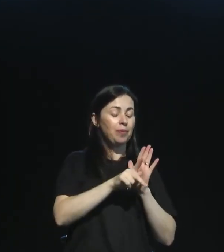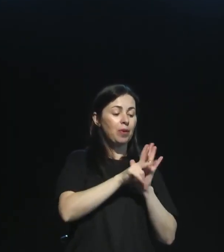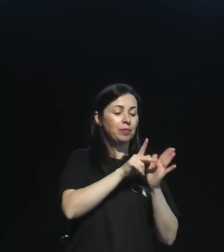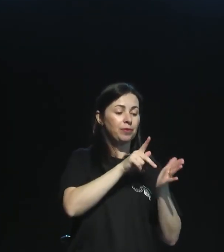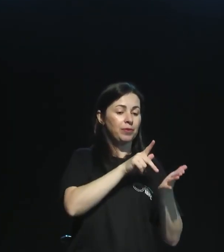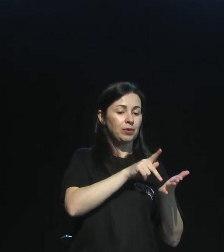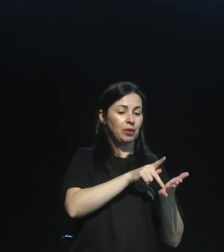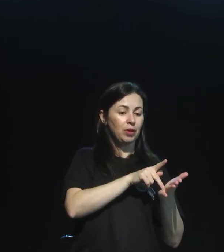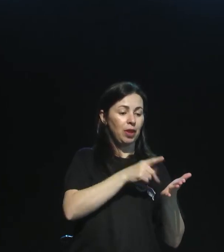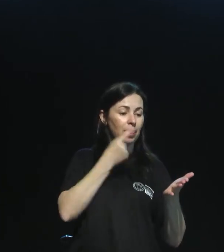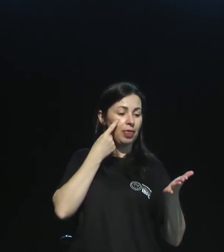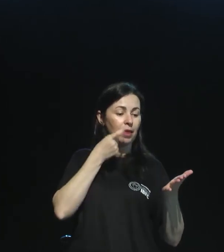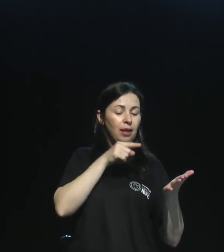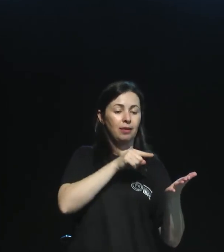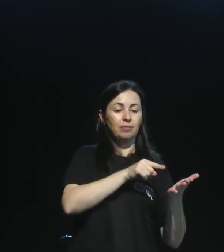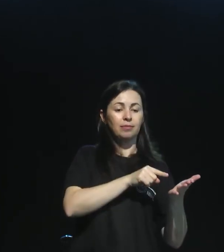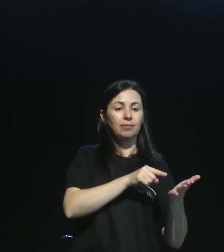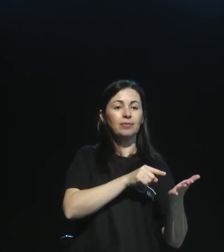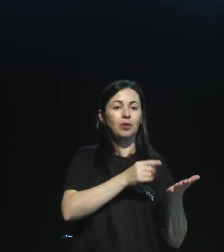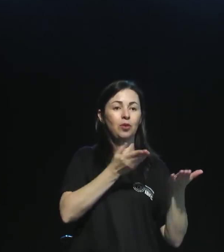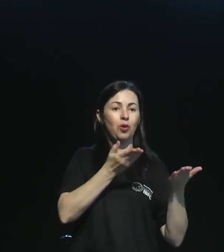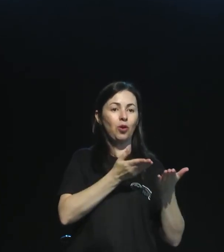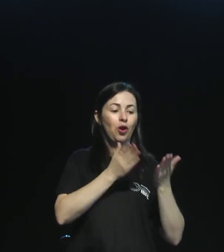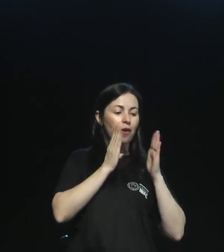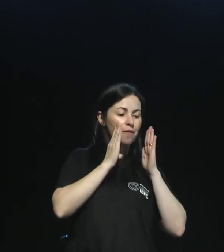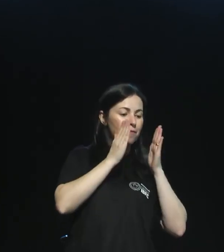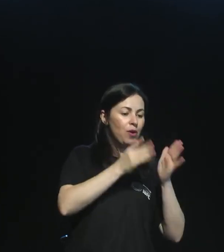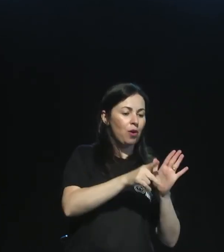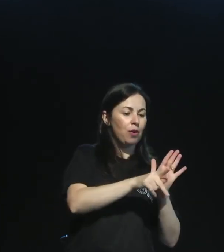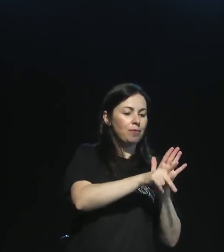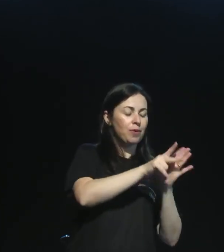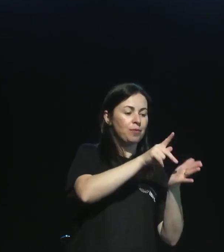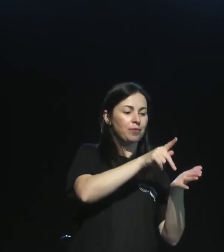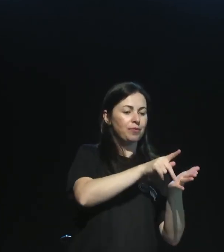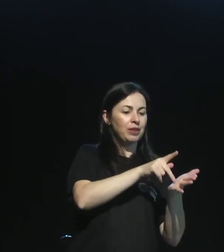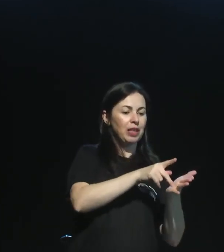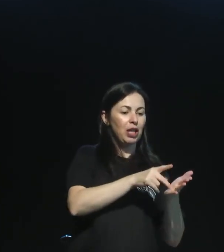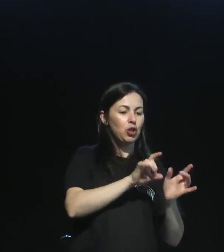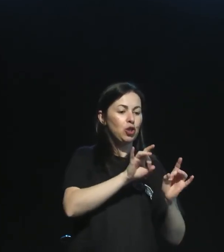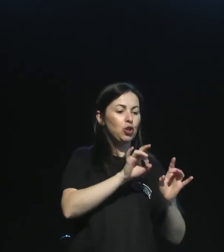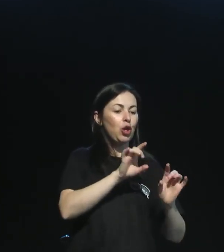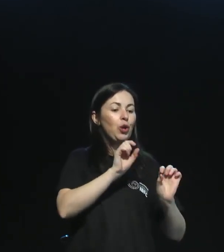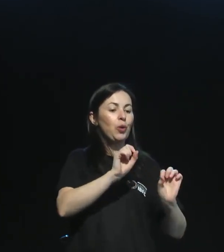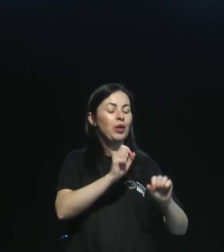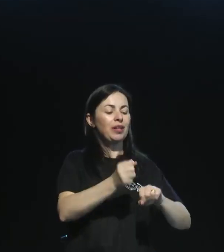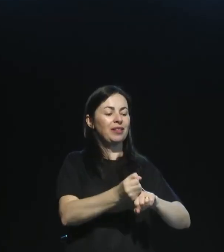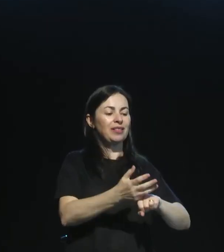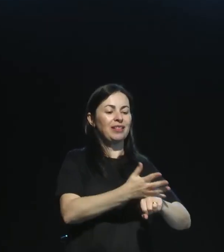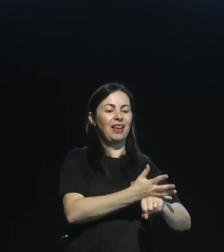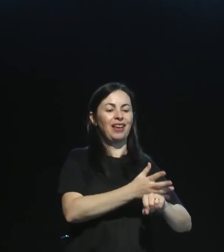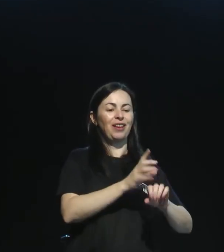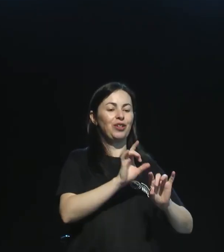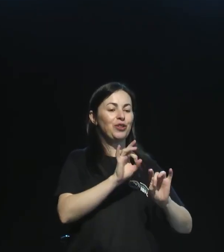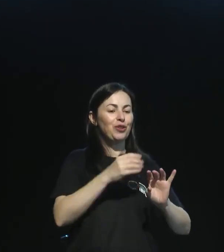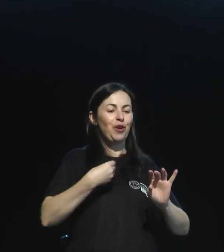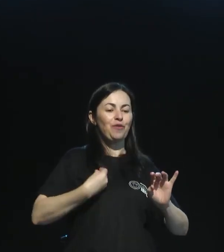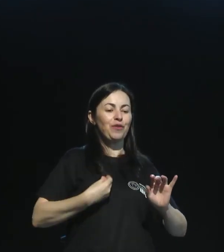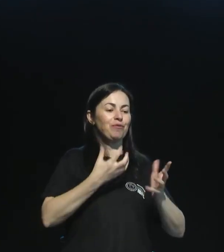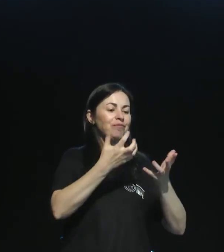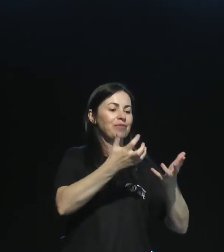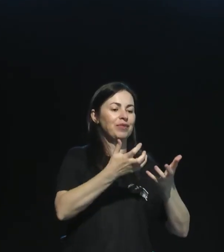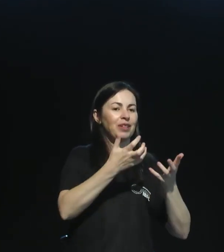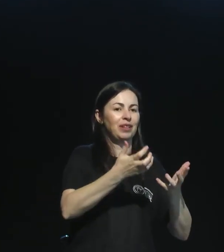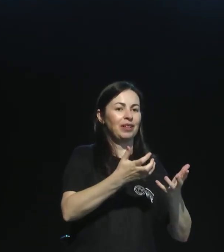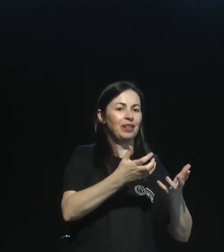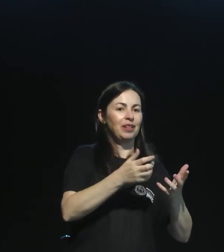que você sente, aquilo que você sente, aquilo que você quer, mas que